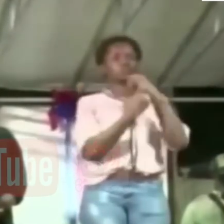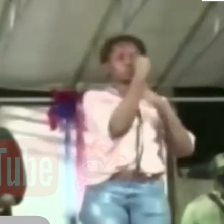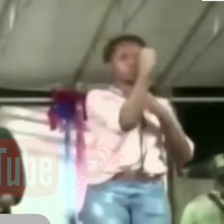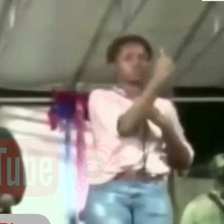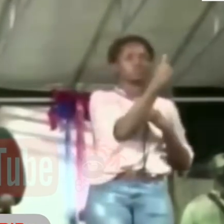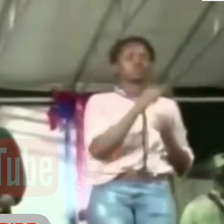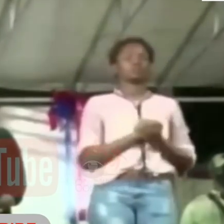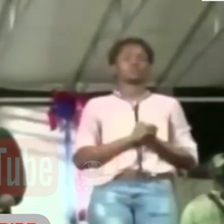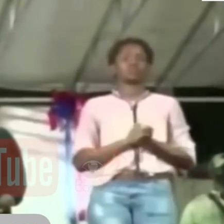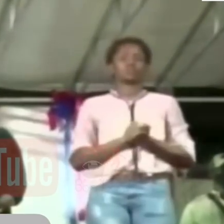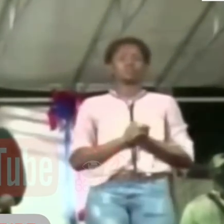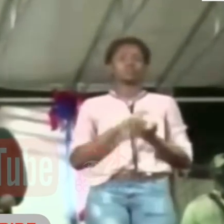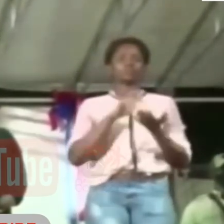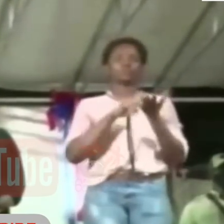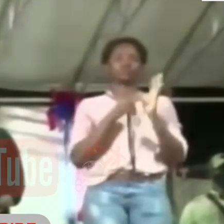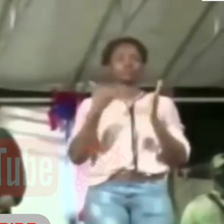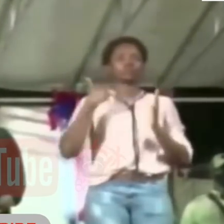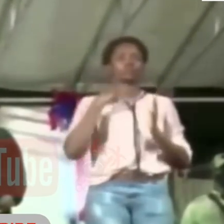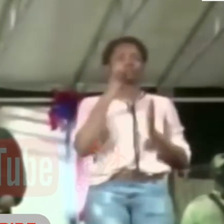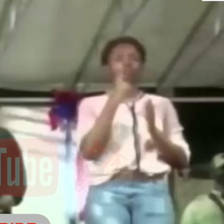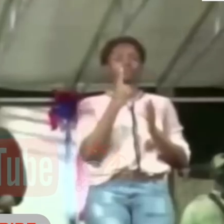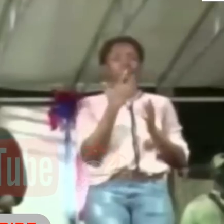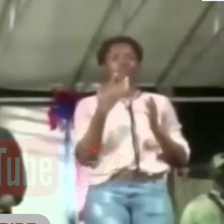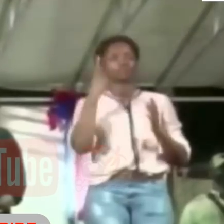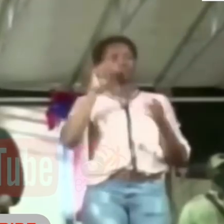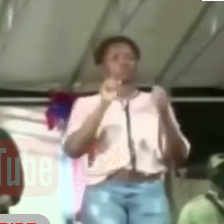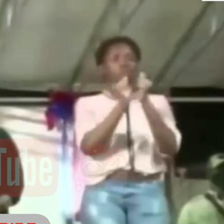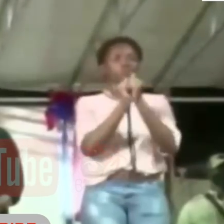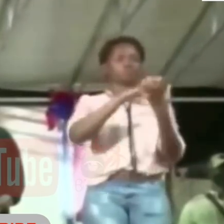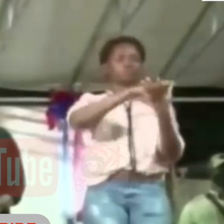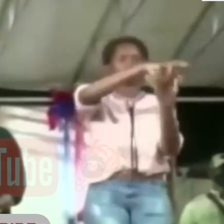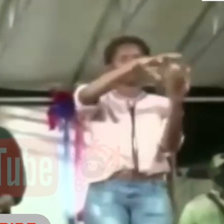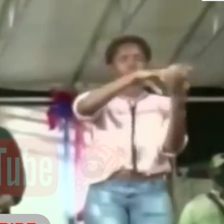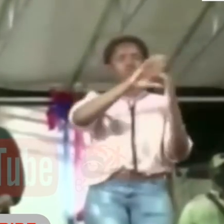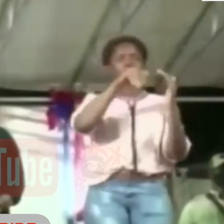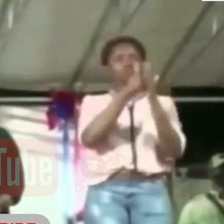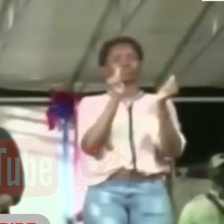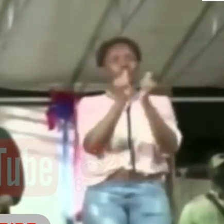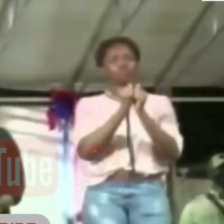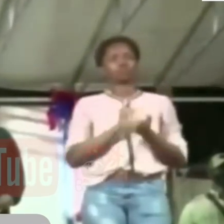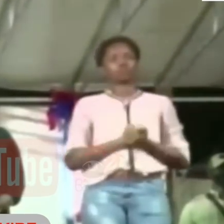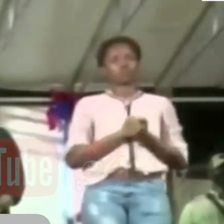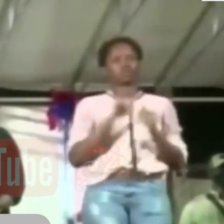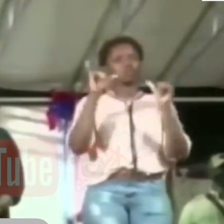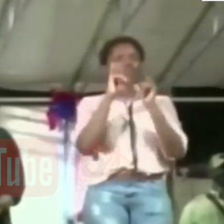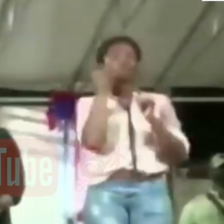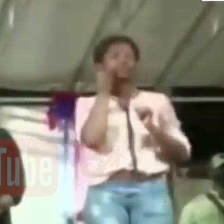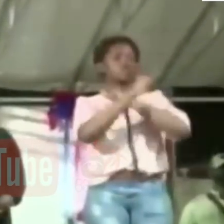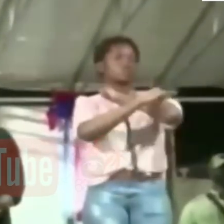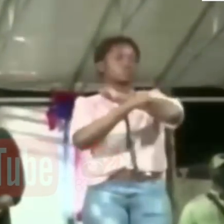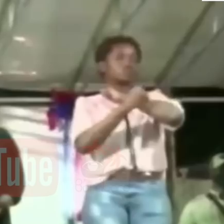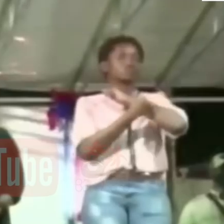pièce en deux centrales là. Qui lui-même soit à moi, ça veut dire pas synchroniser tout le monde ensemble. Ça veut dire même si